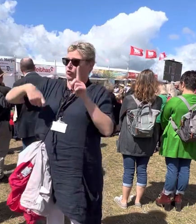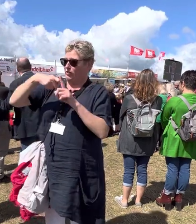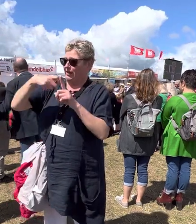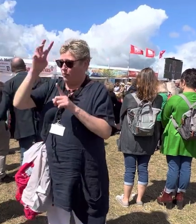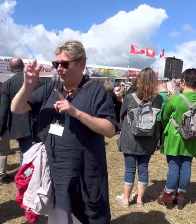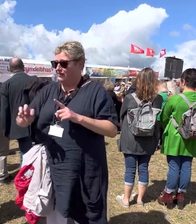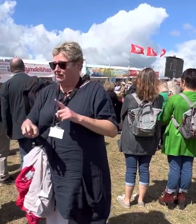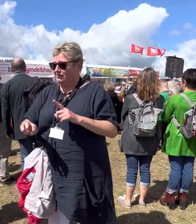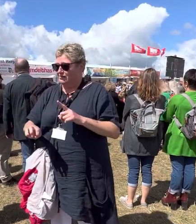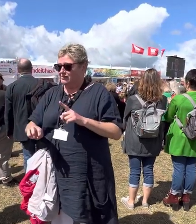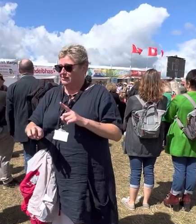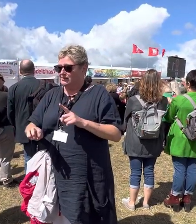Drebiwt.